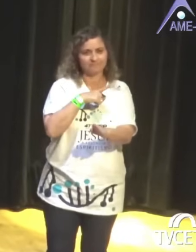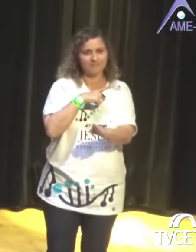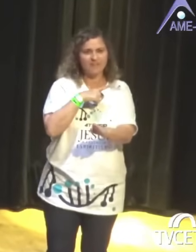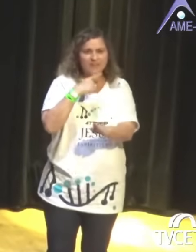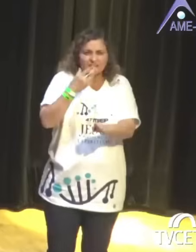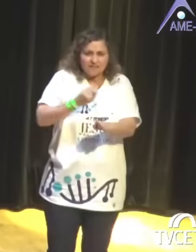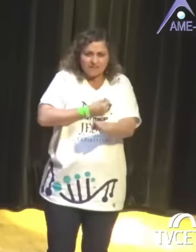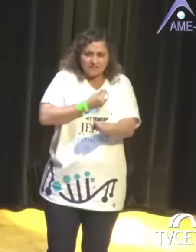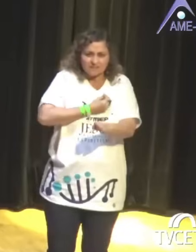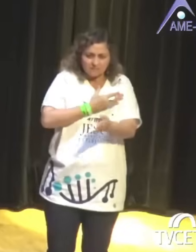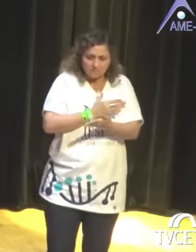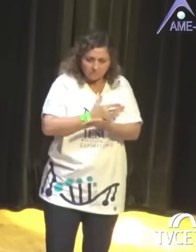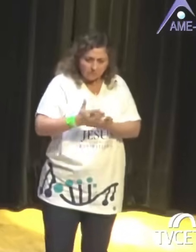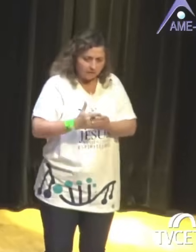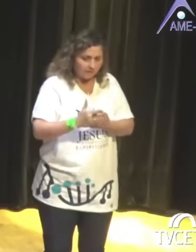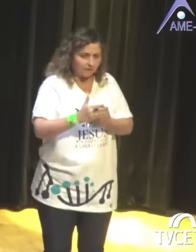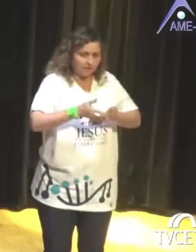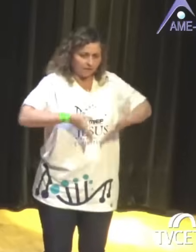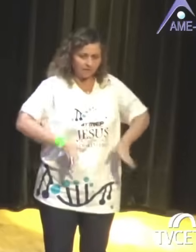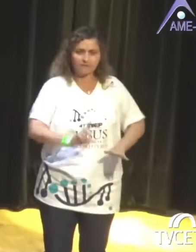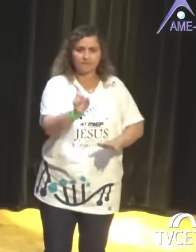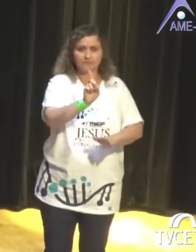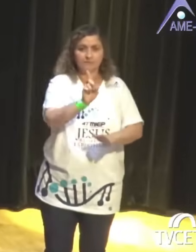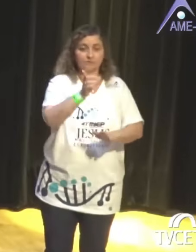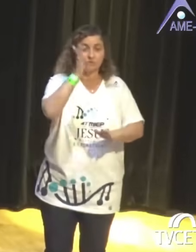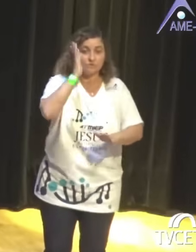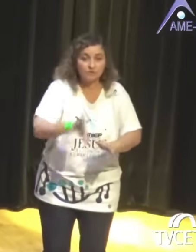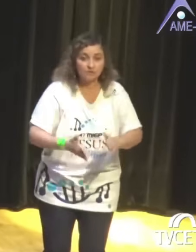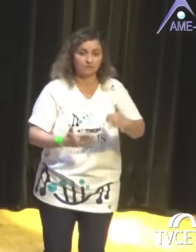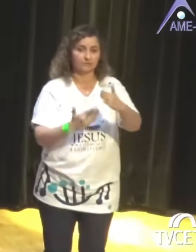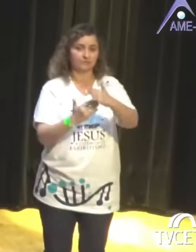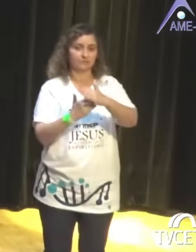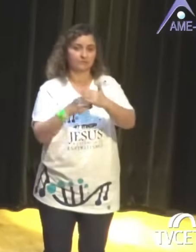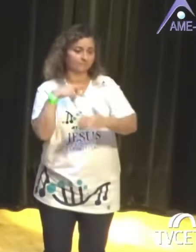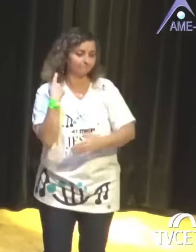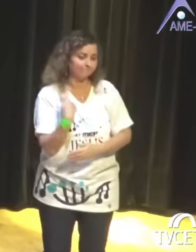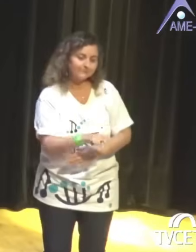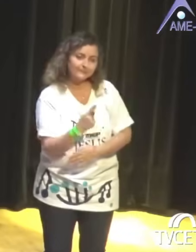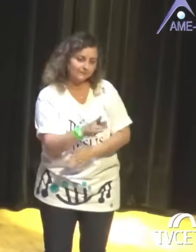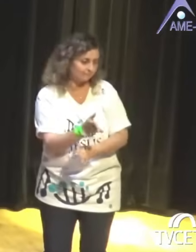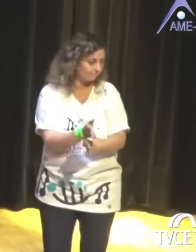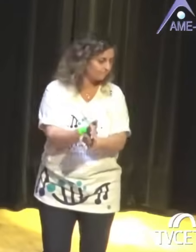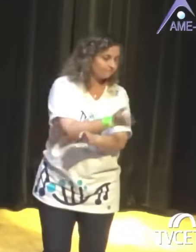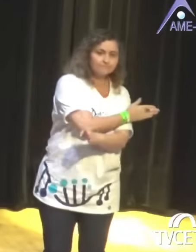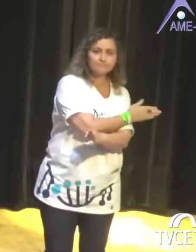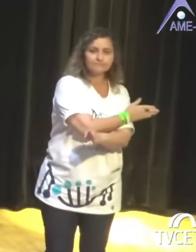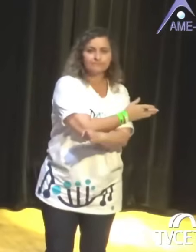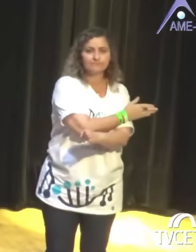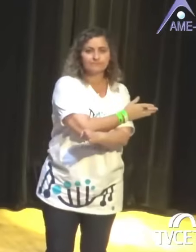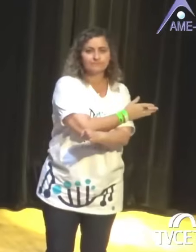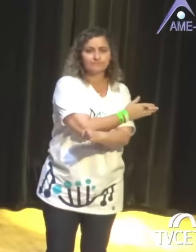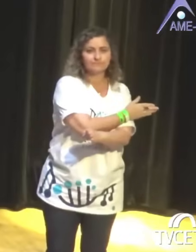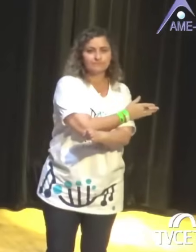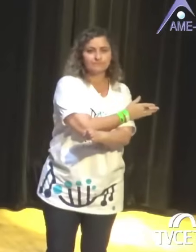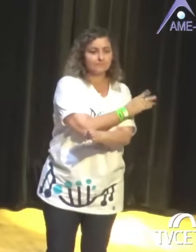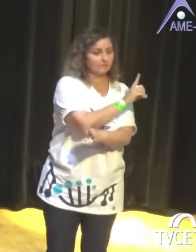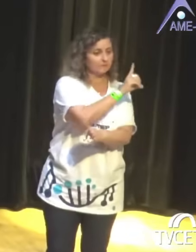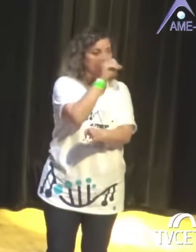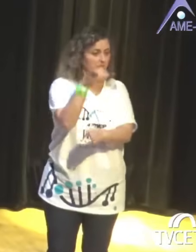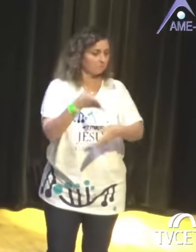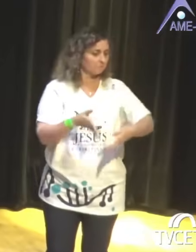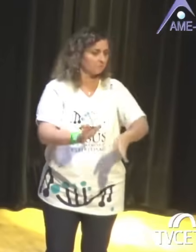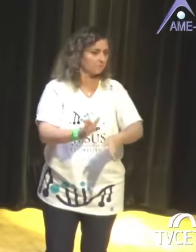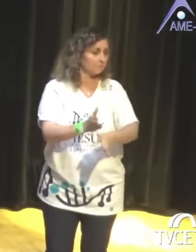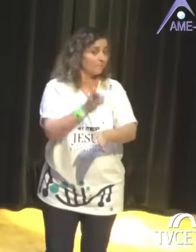há um tempo seu que é anterior a data